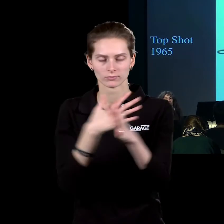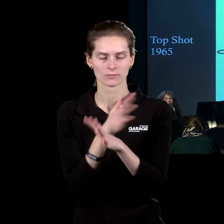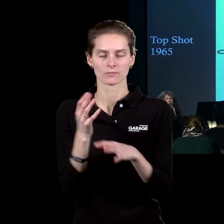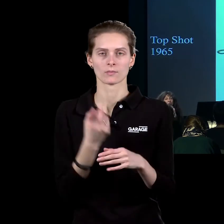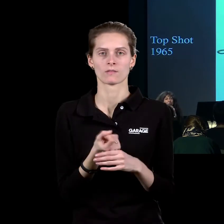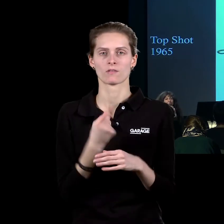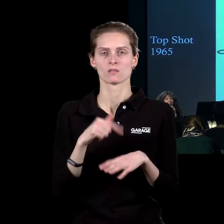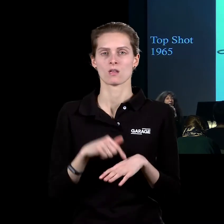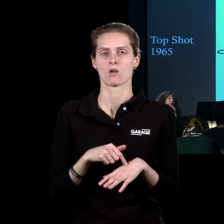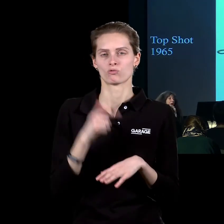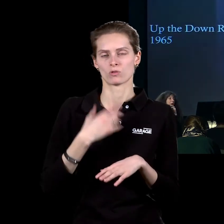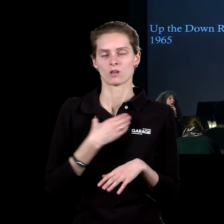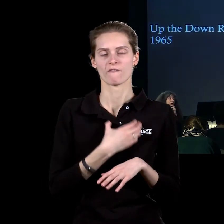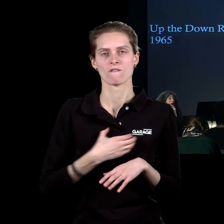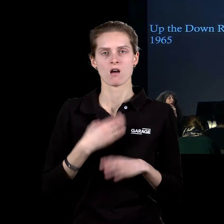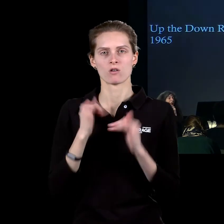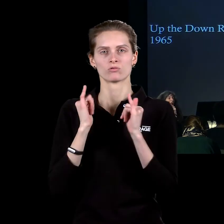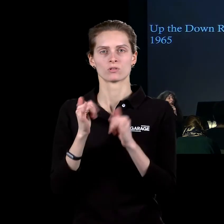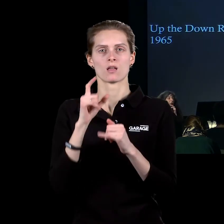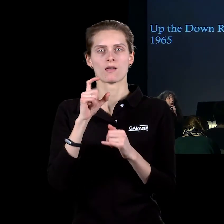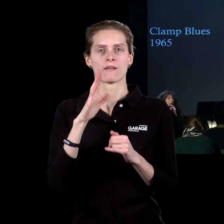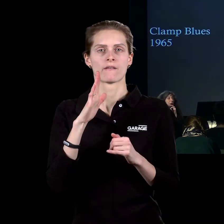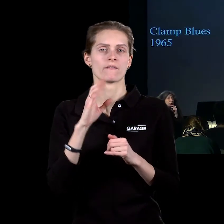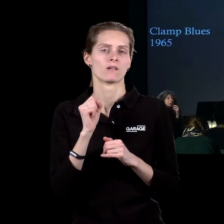важное ощущение для Эвы Гессе,